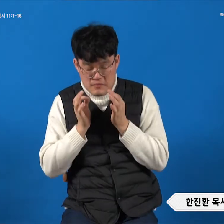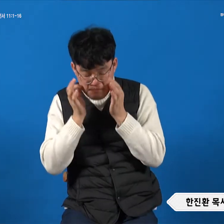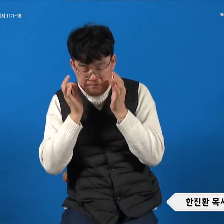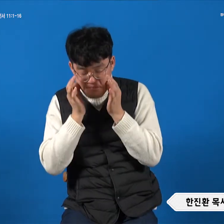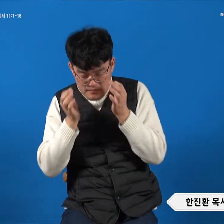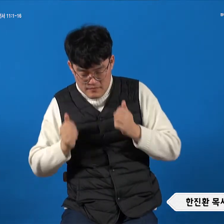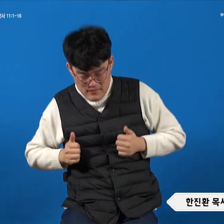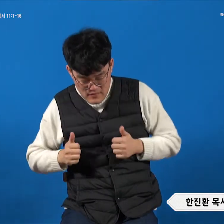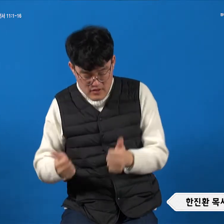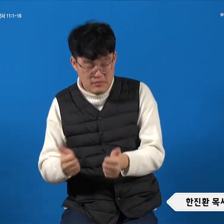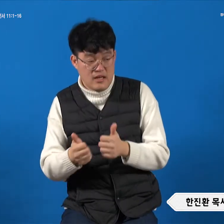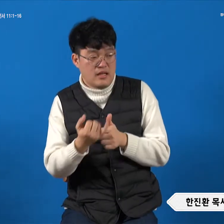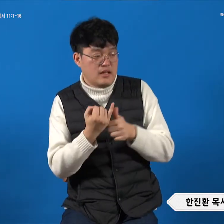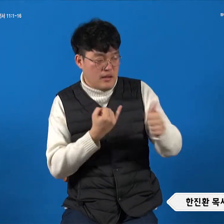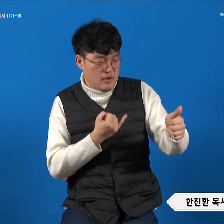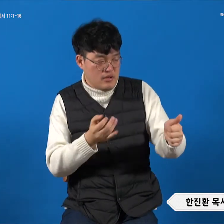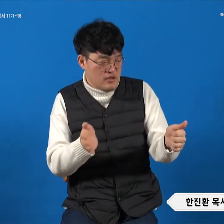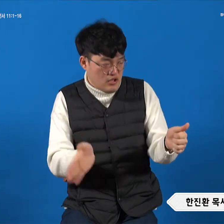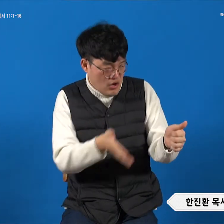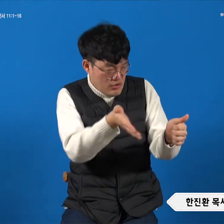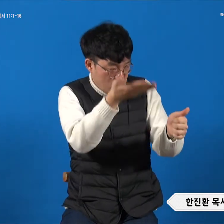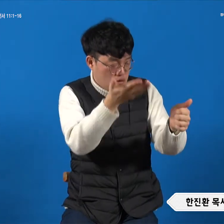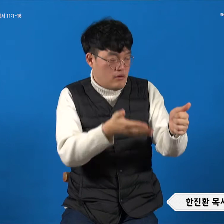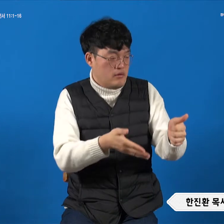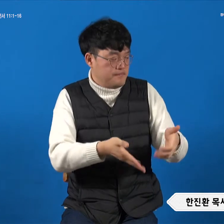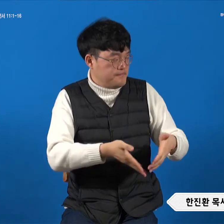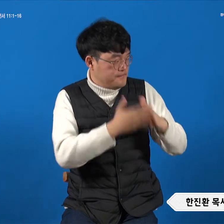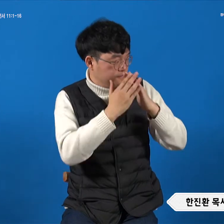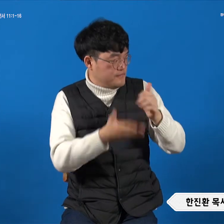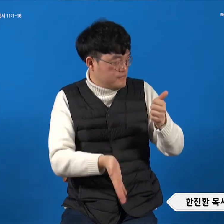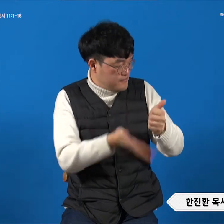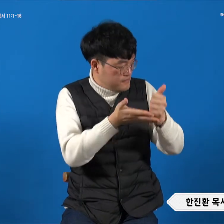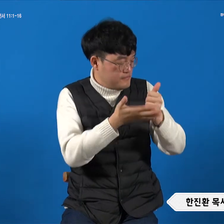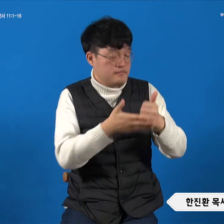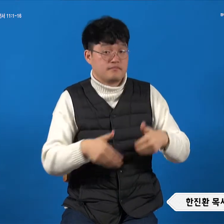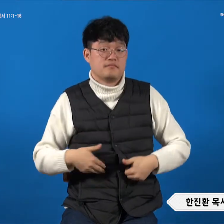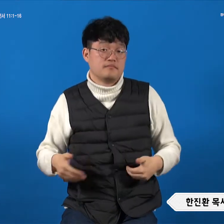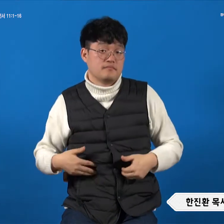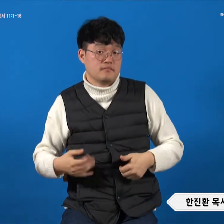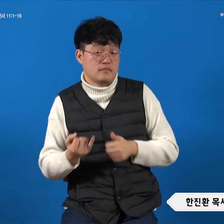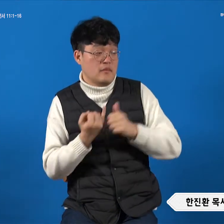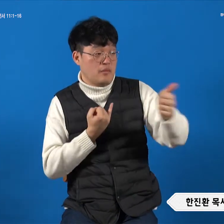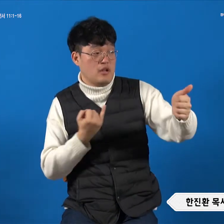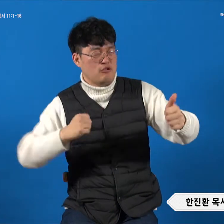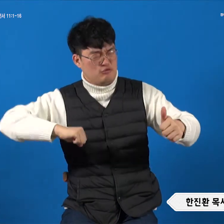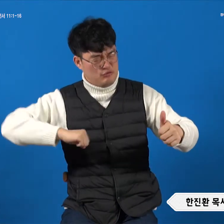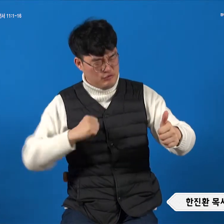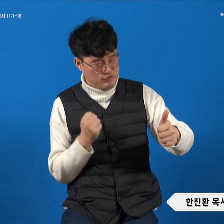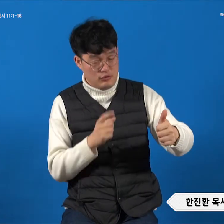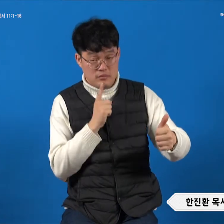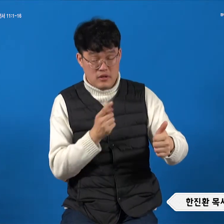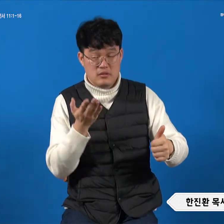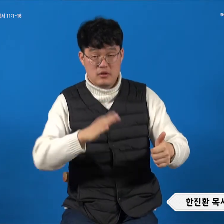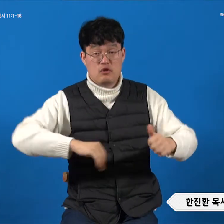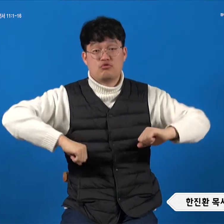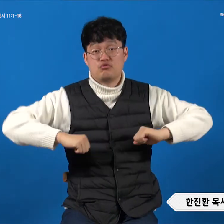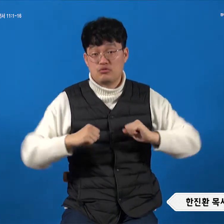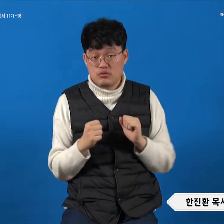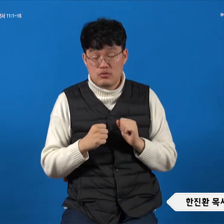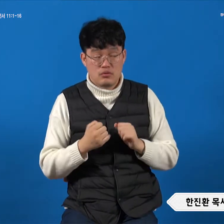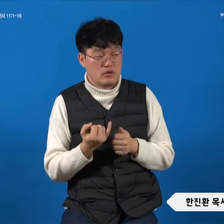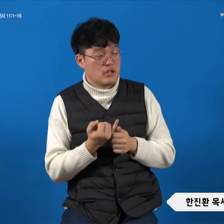남편을 격려하고 세워줄 수 있어야 됩니다. 남편에게 뭐 순종하라고